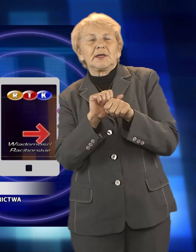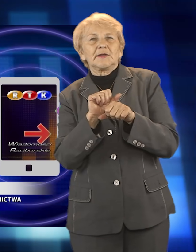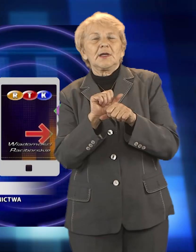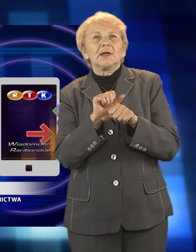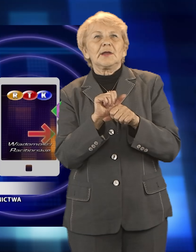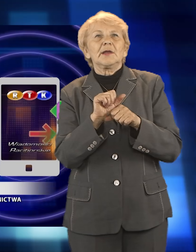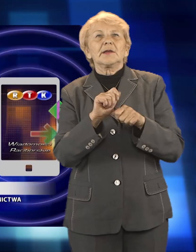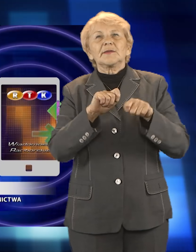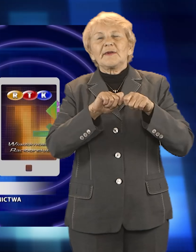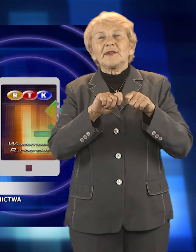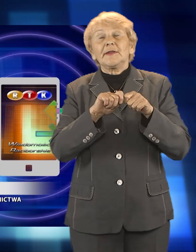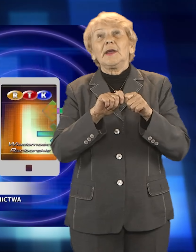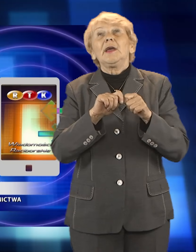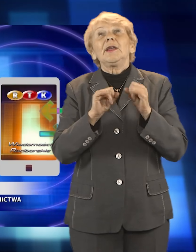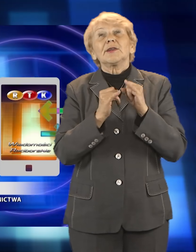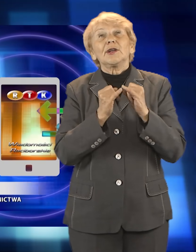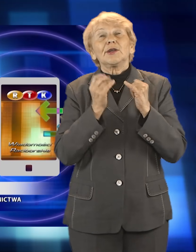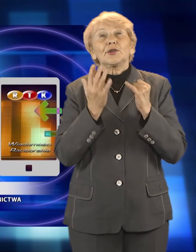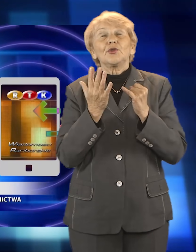przeprowadzono wstępne ankieta